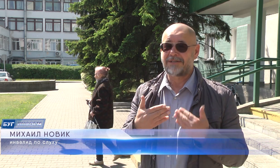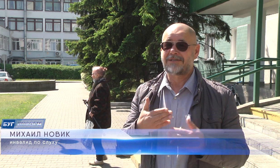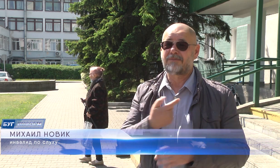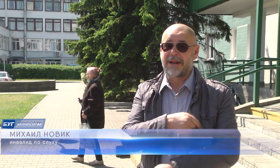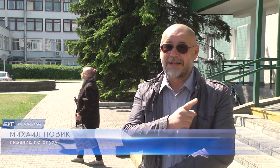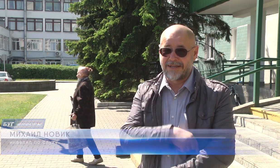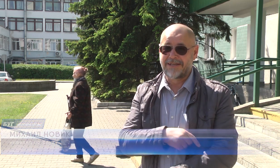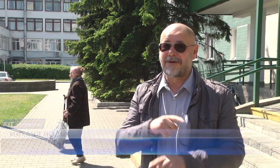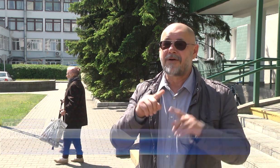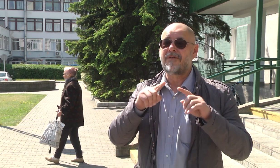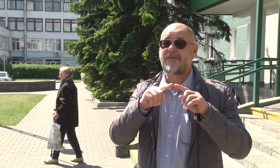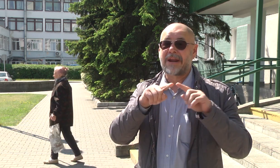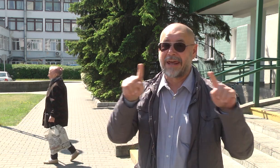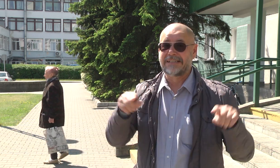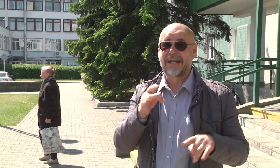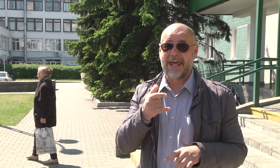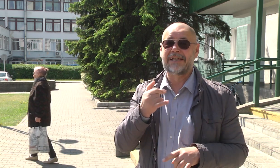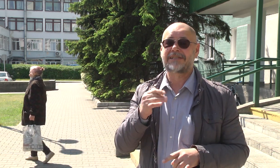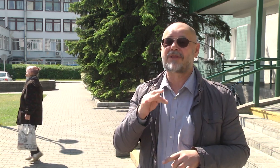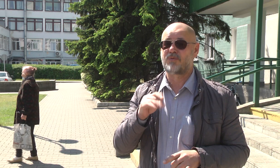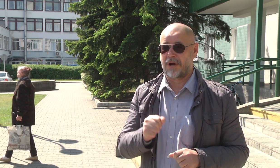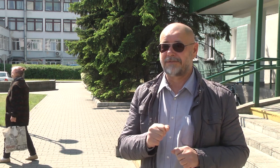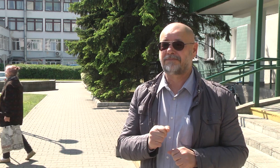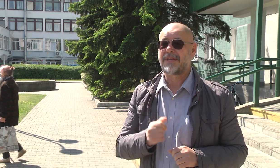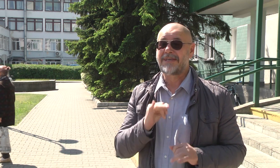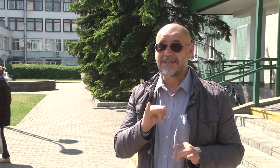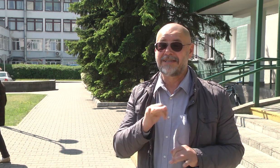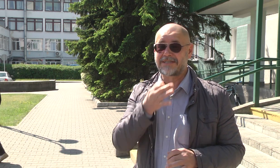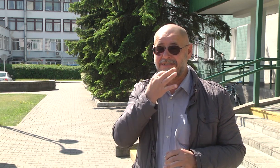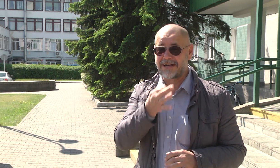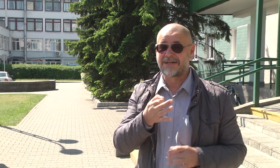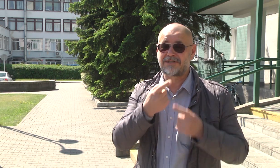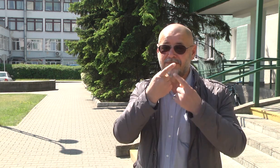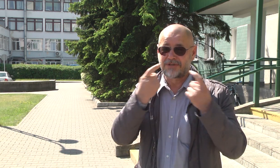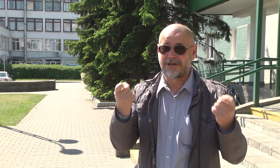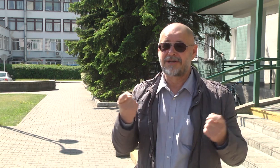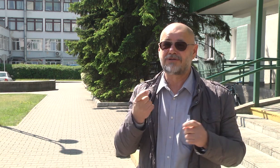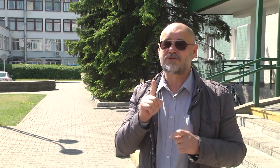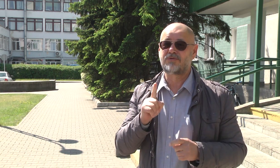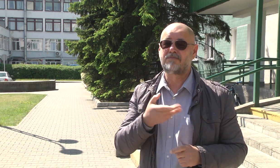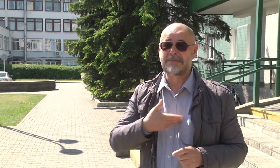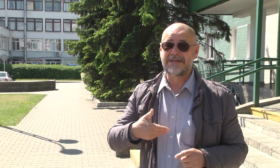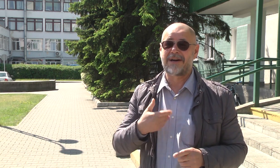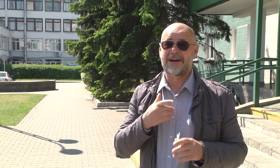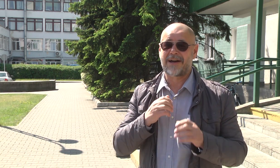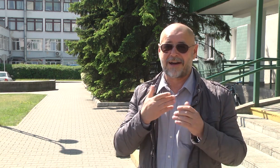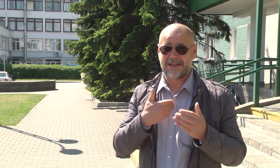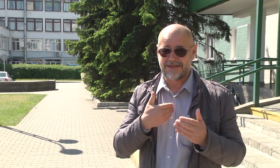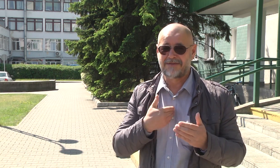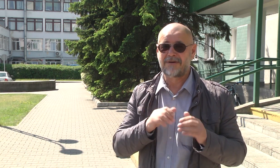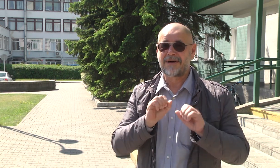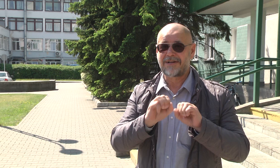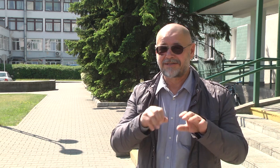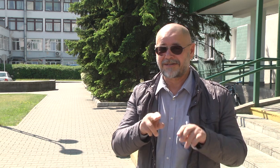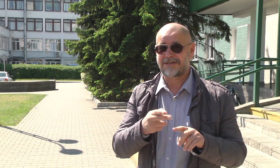намного легче стало общаться в поликлиниках, а именно в регистратуре. И стало проще говорить